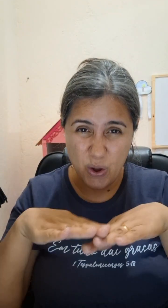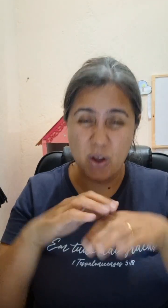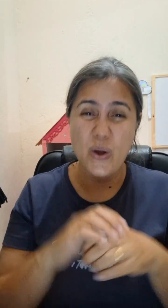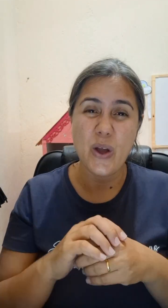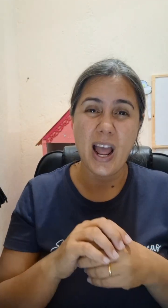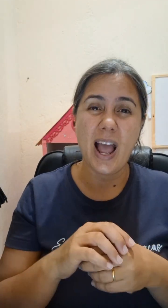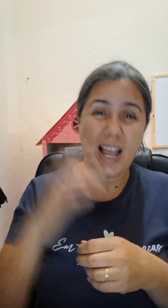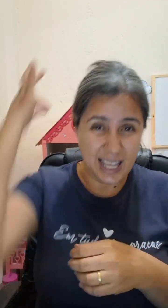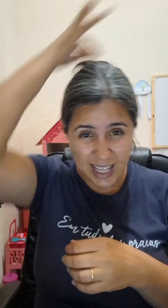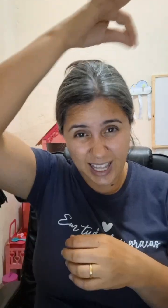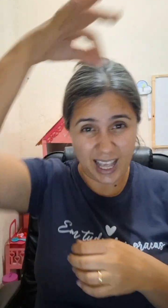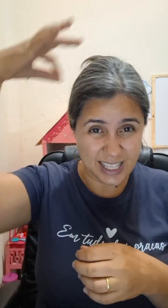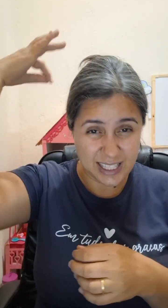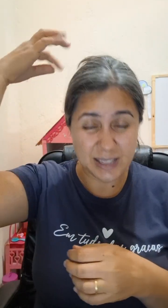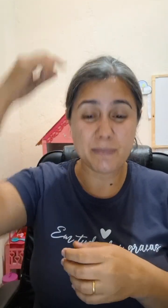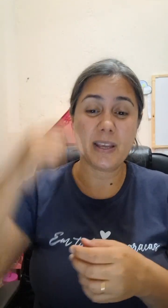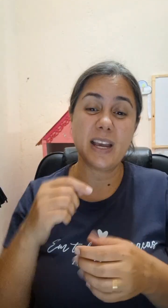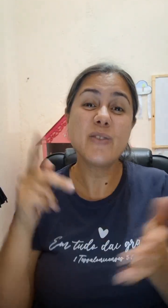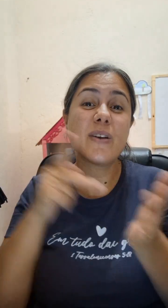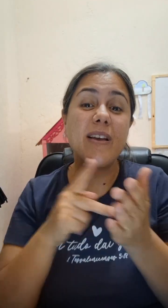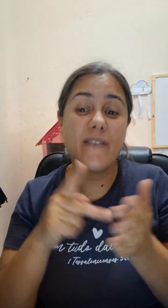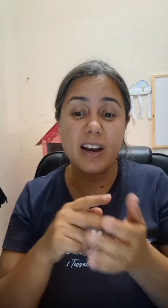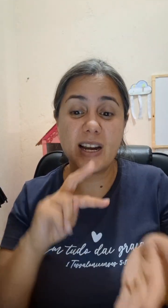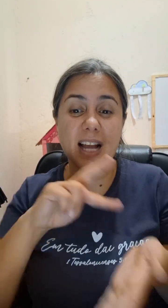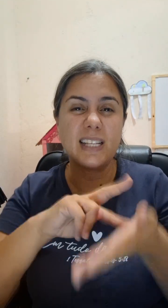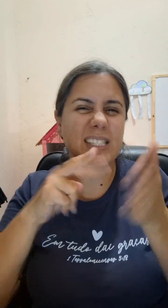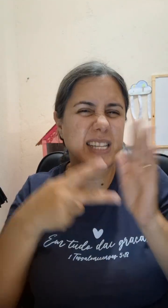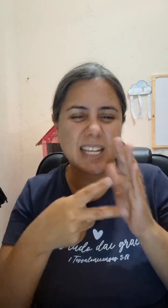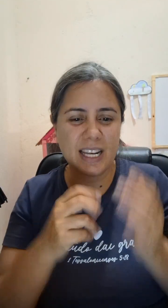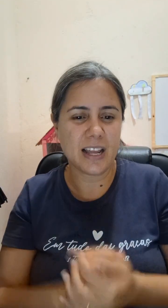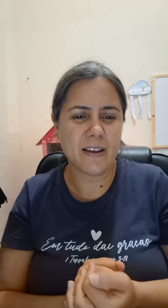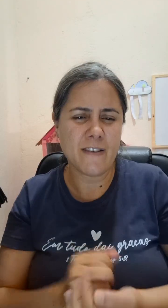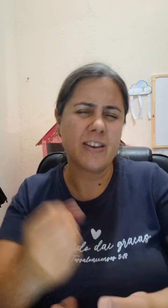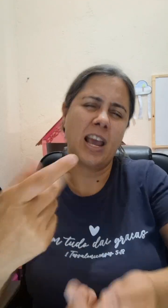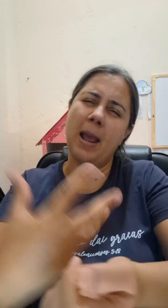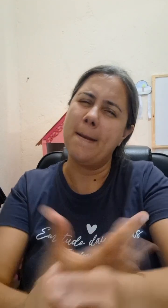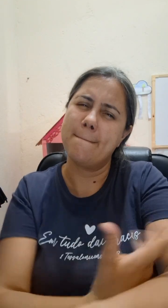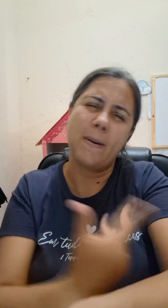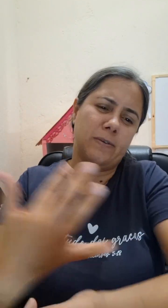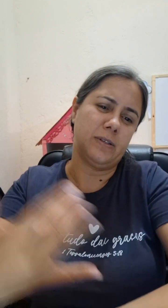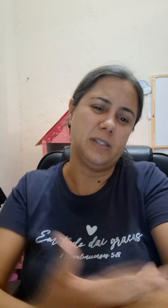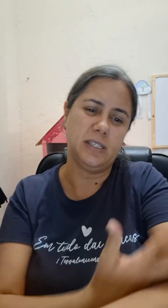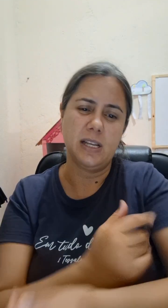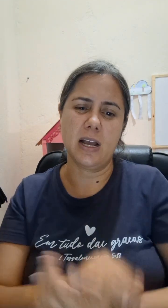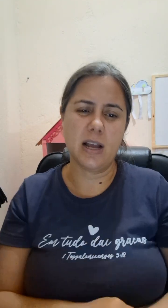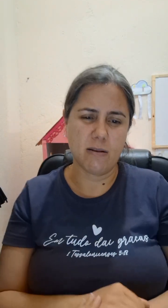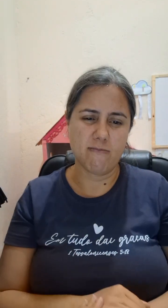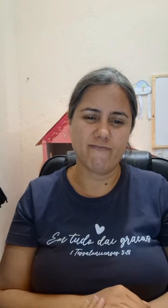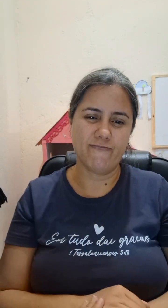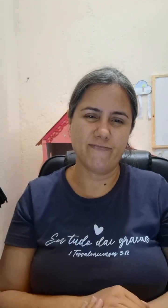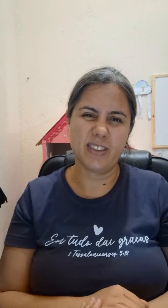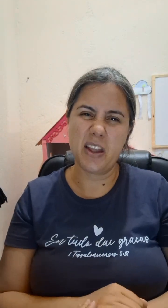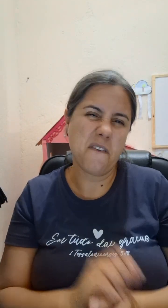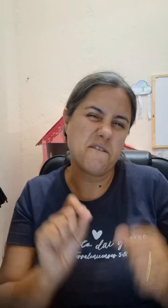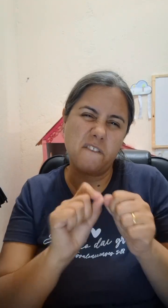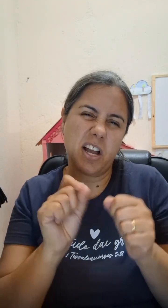acreditando, porque acreditam que adorar em espírito e em verdade